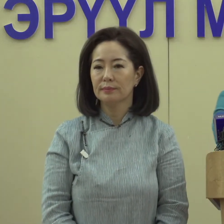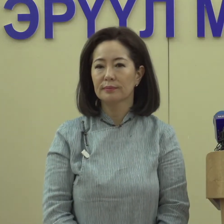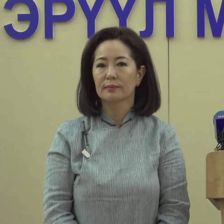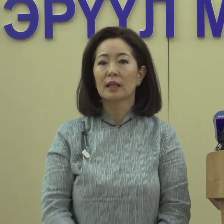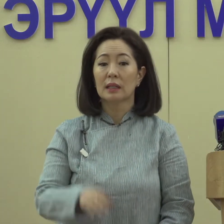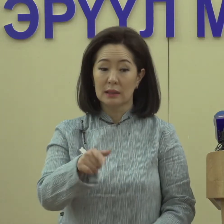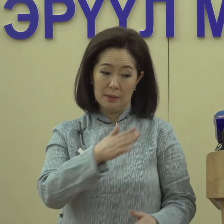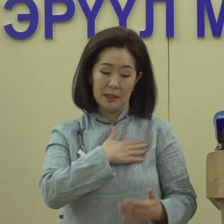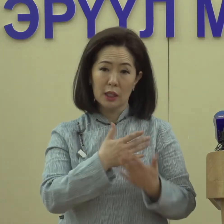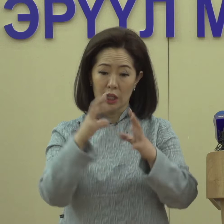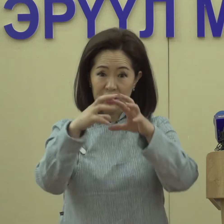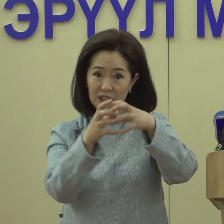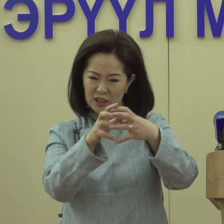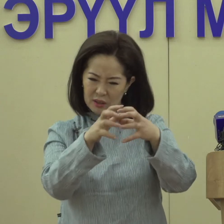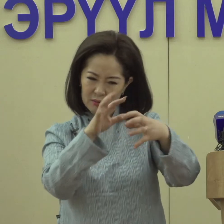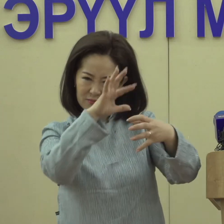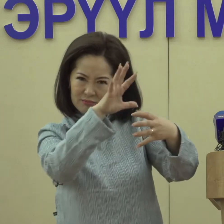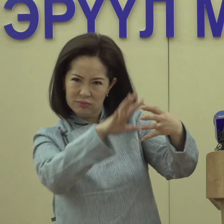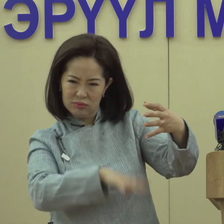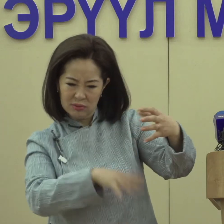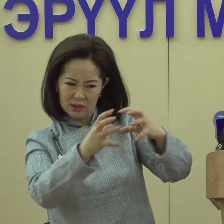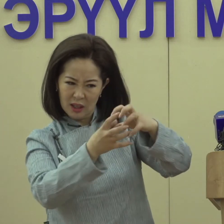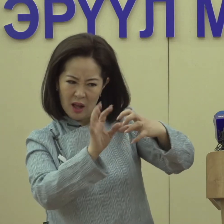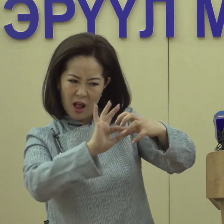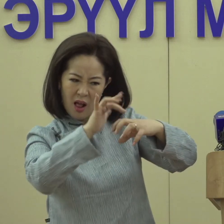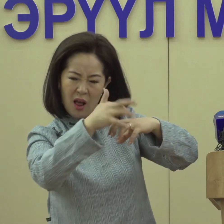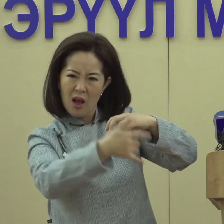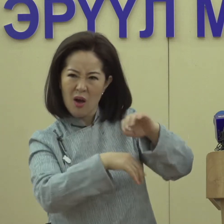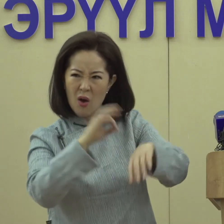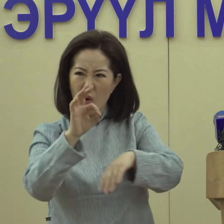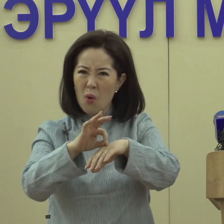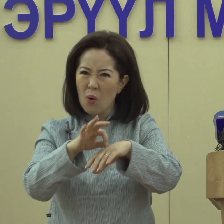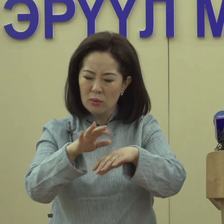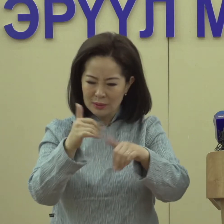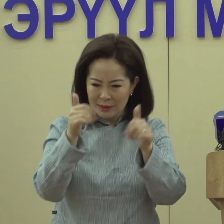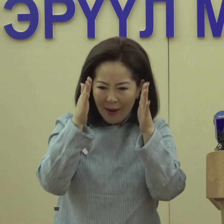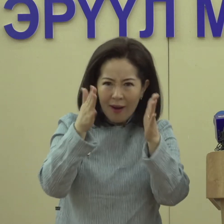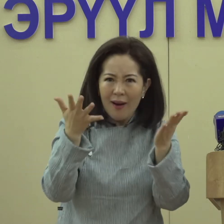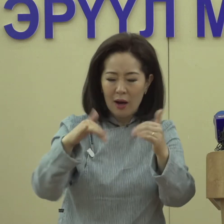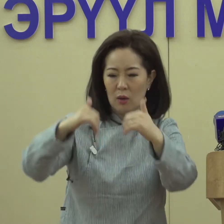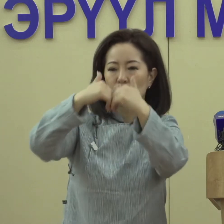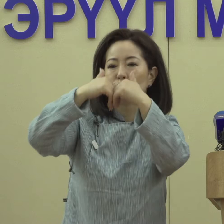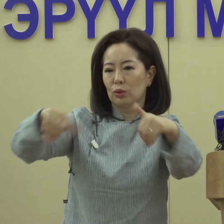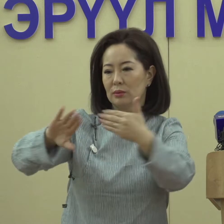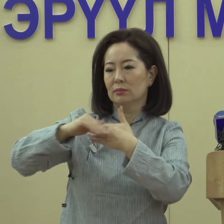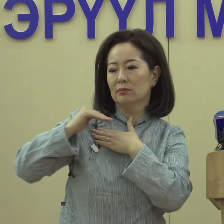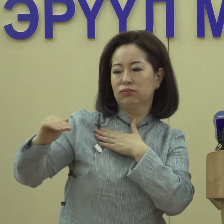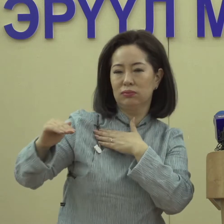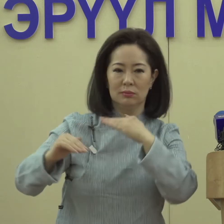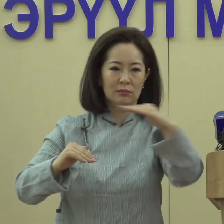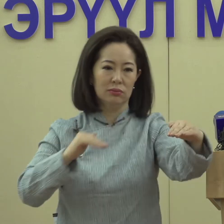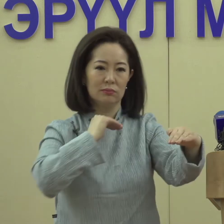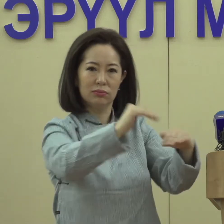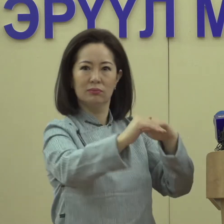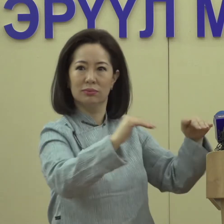За баярлалаа. Ингээд дэлхийн нийтэд бас энэ өвчнөөс гол авч байгаа нэг арга бол тусгаарлах одоо арга хэмжээ байгаа. Тэгвэл та бүхэн манай Янжима даргаын одоо